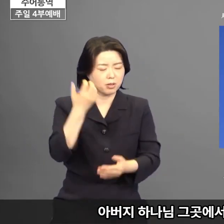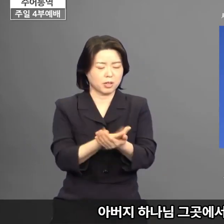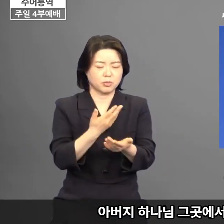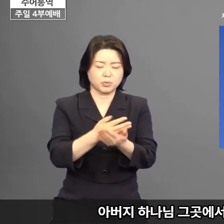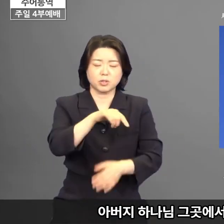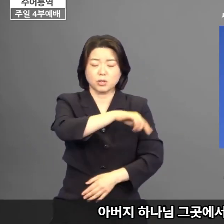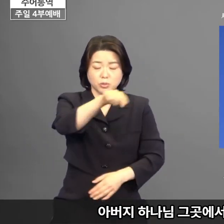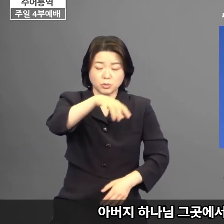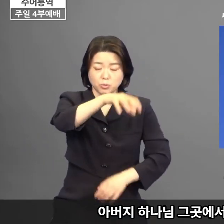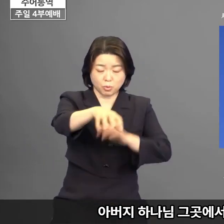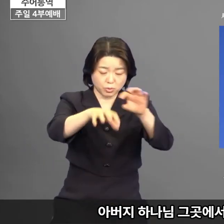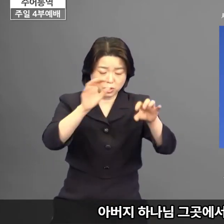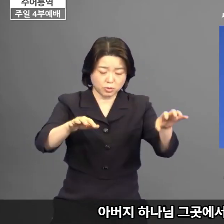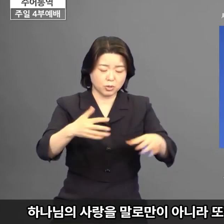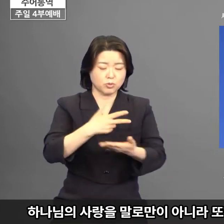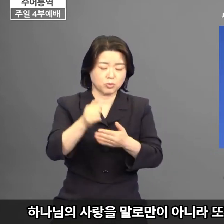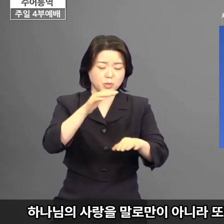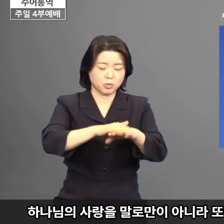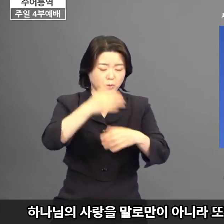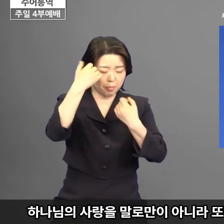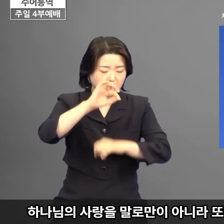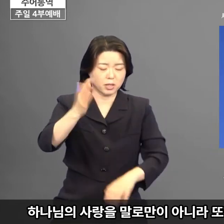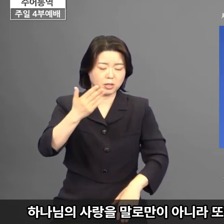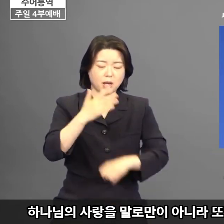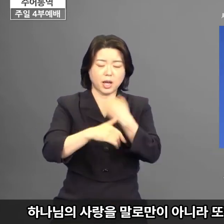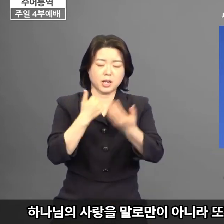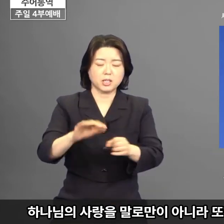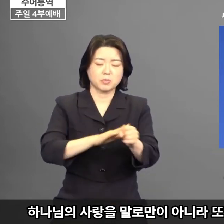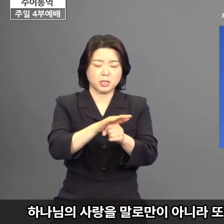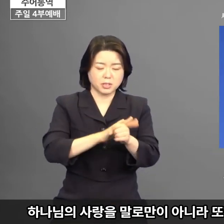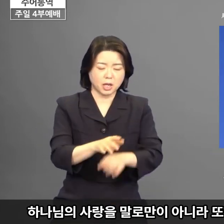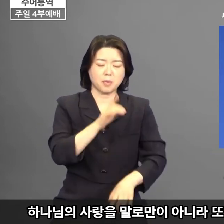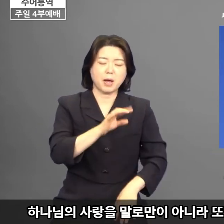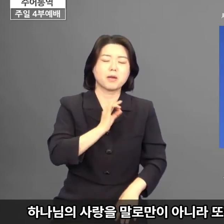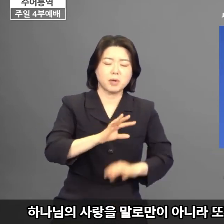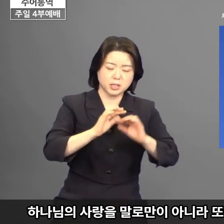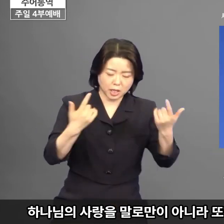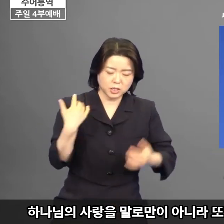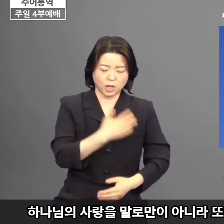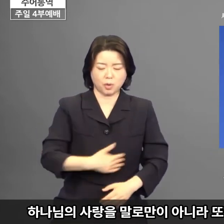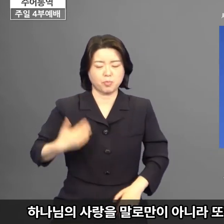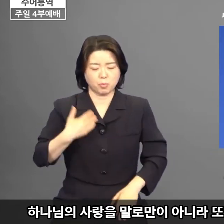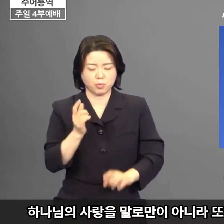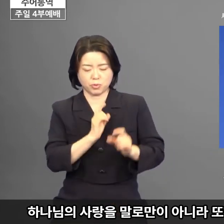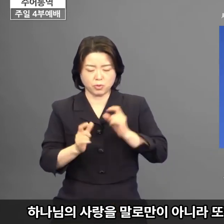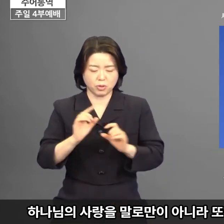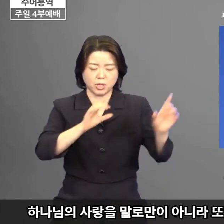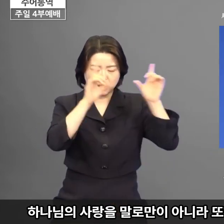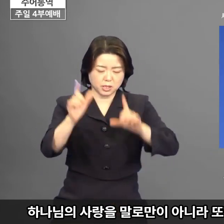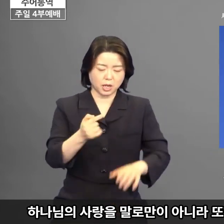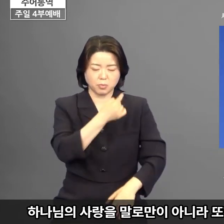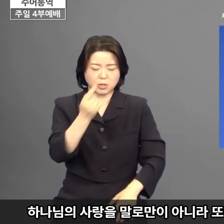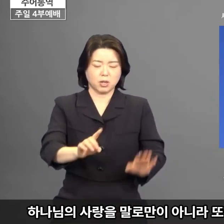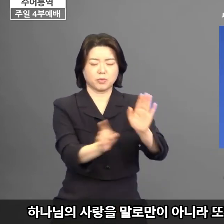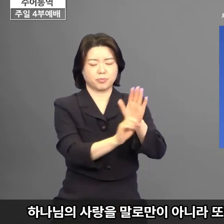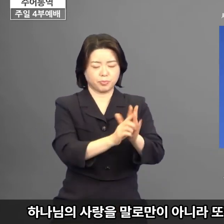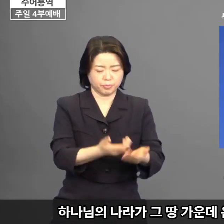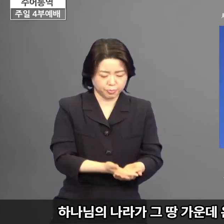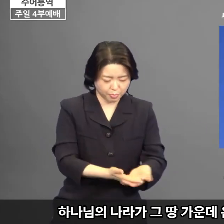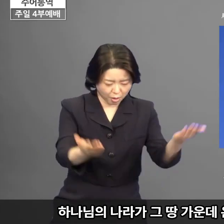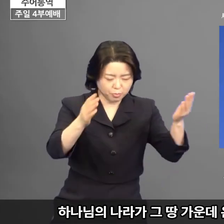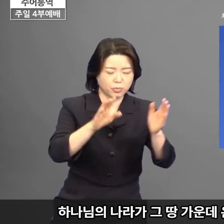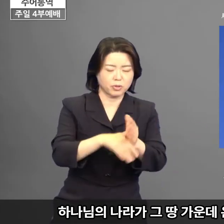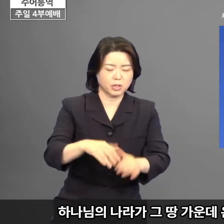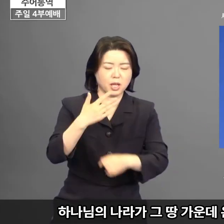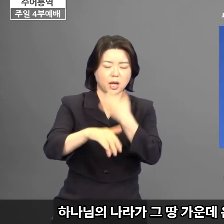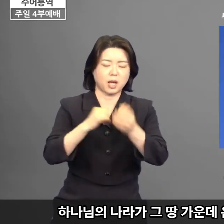그곳에서 주님의 손과 발이 되어 하나님의 사랑을 말로만이 아니라 또한 몸으로 삶으로 증거하며 베풀 때에